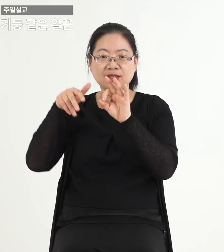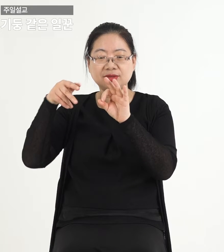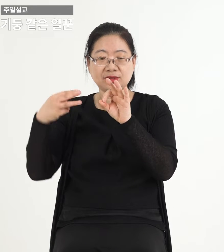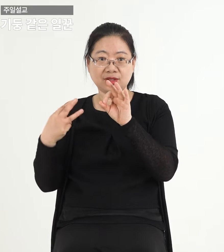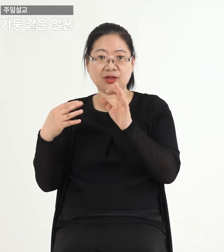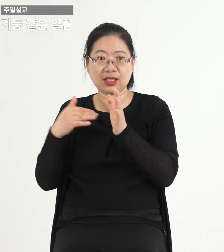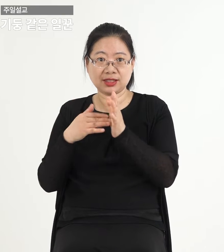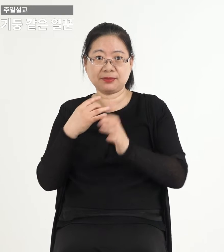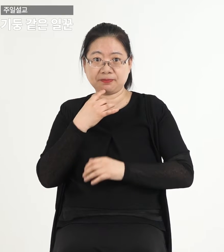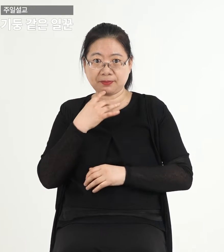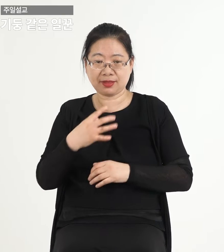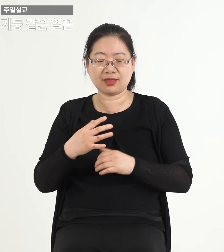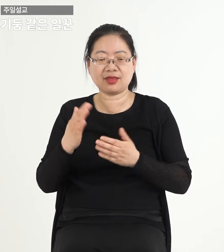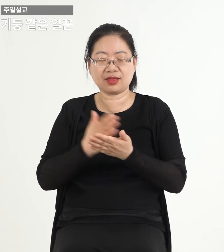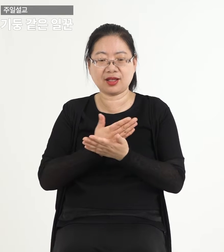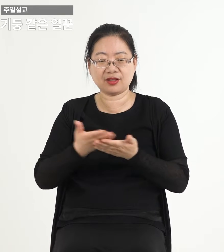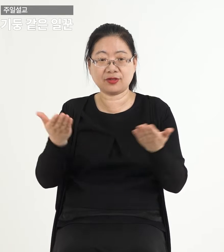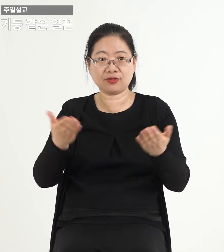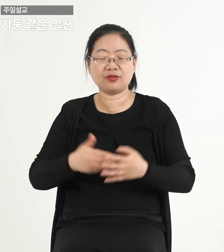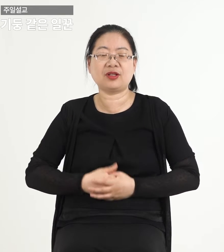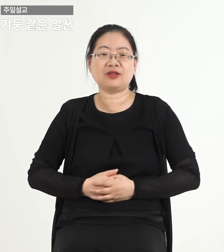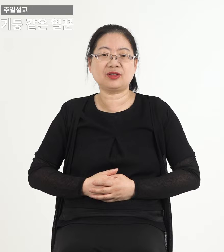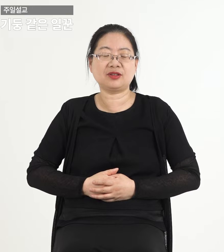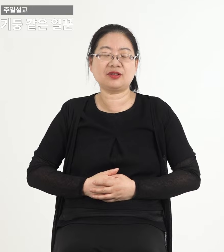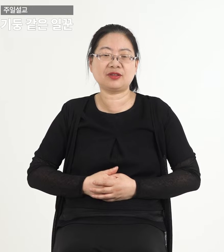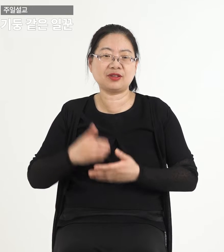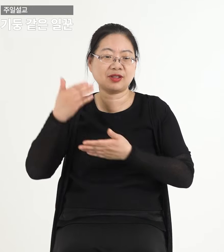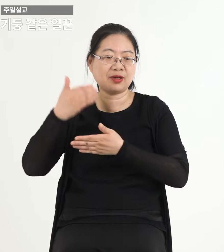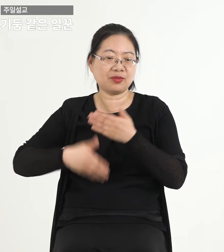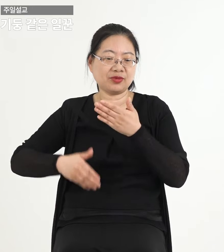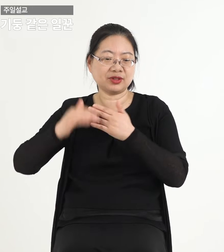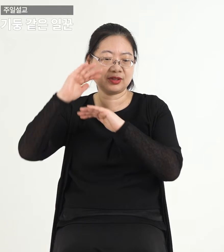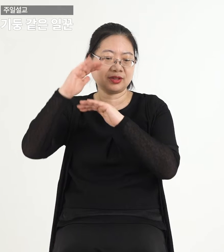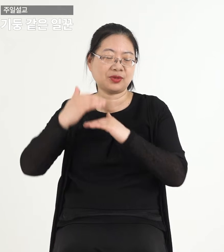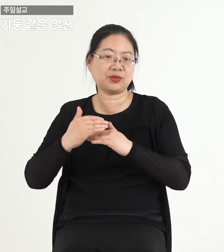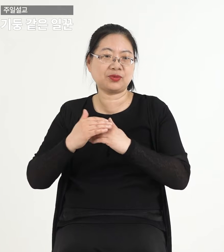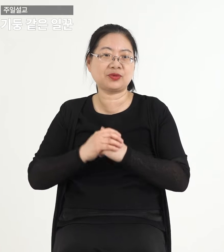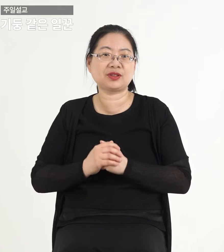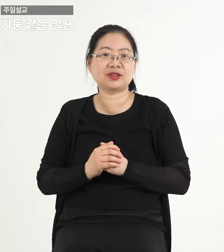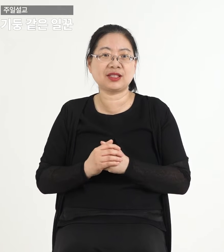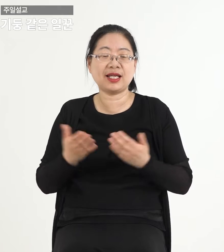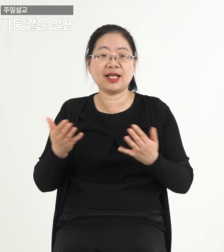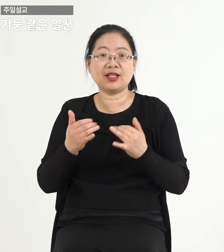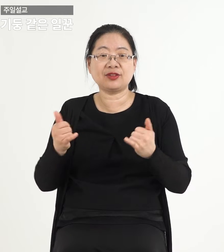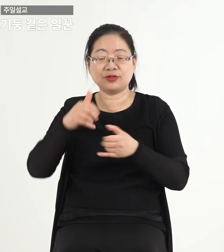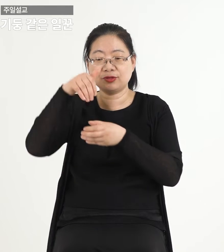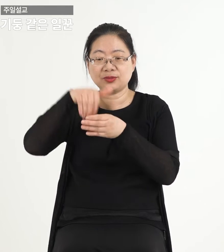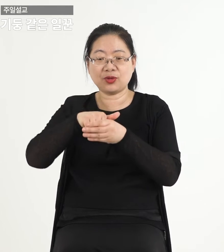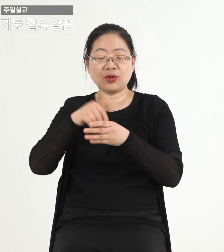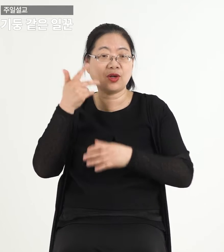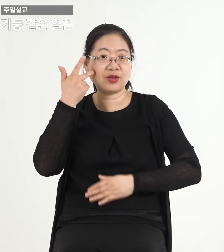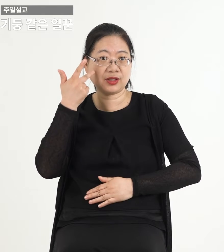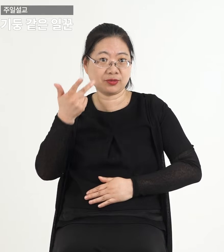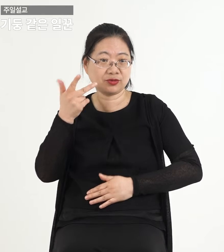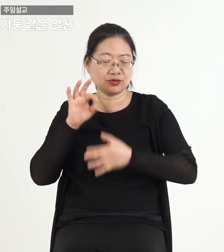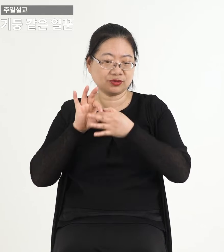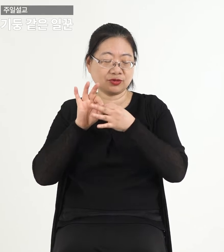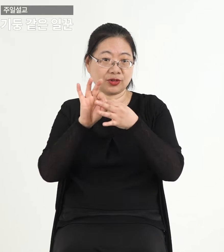10절까지만 오늘 나누기로 하고 나머지 부분은 우리 일꾼 투표가 다음 주까지 있는 거 아시죠?